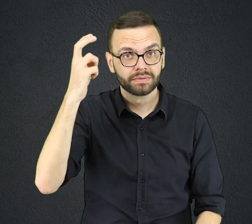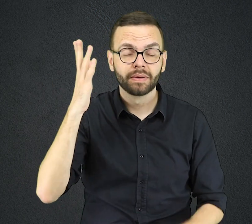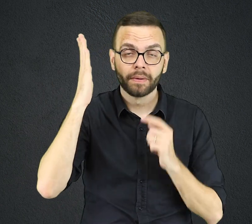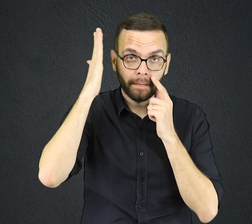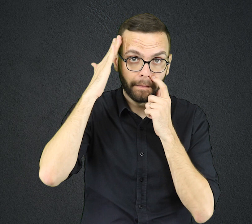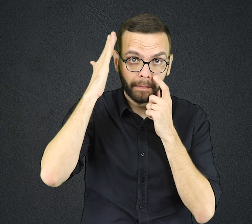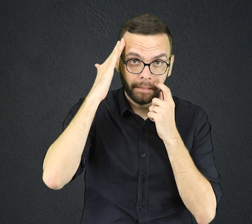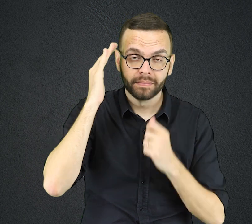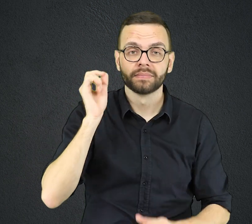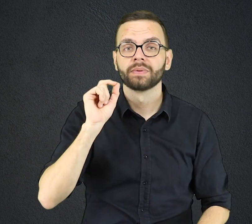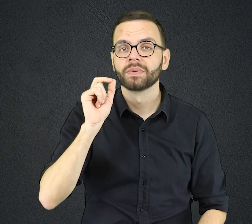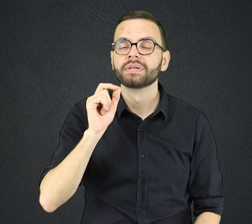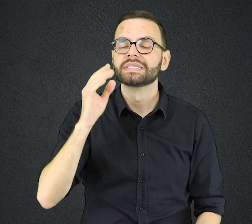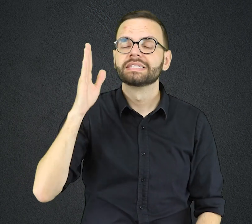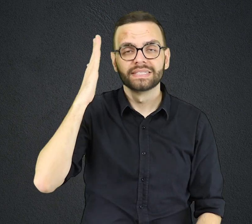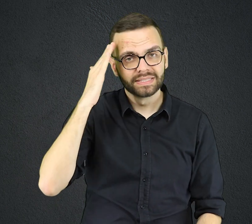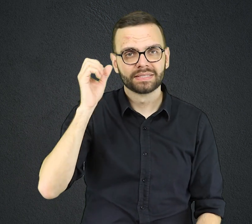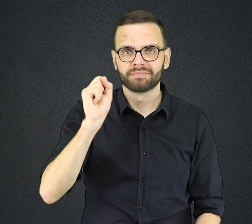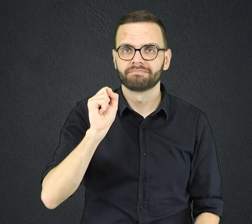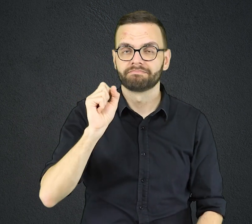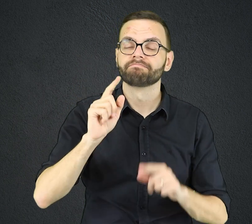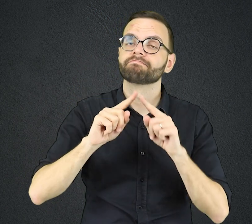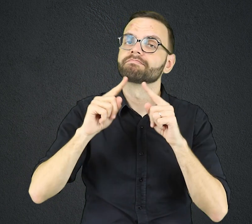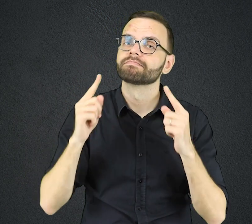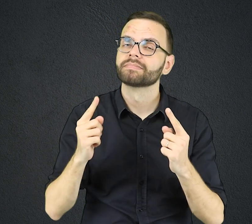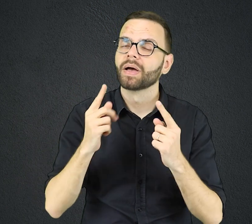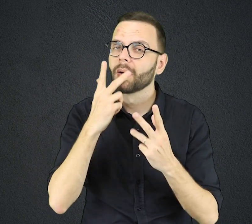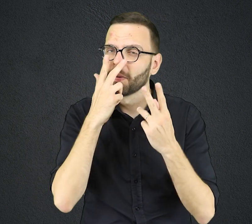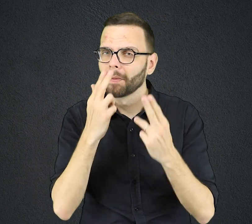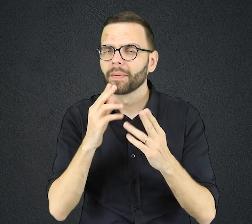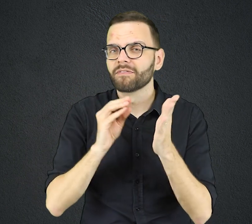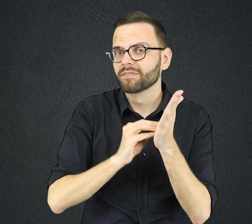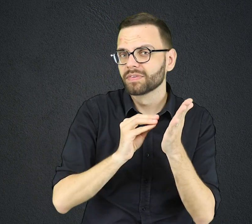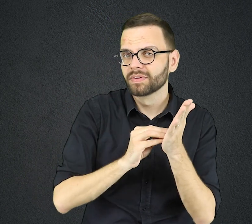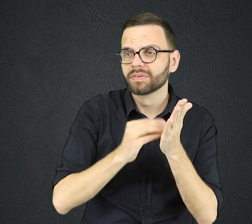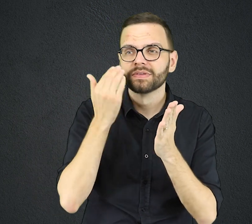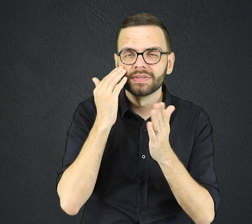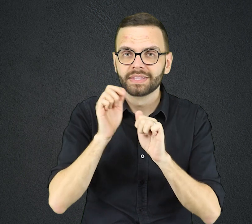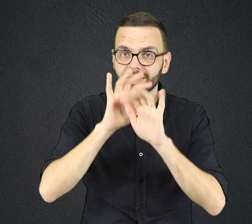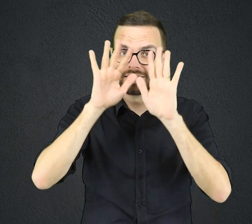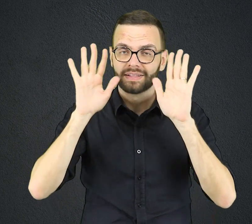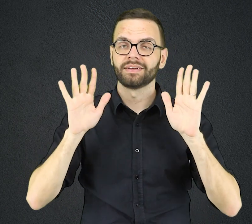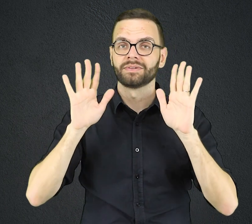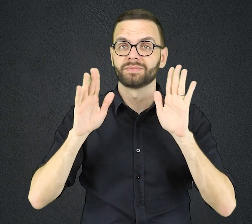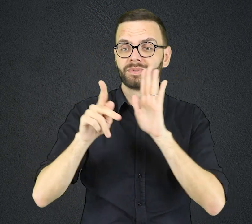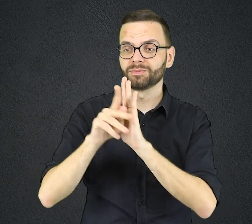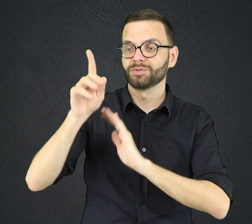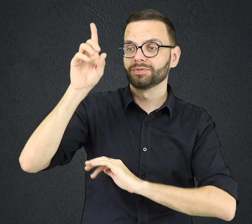vezes reconhecidas até mesmo como sábias, humanamente falando, mas que não alcançam os mistérios de Deus. Na leitura bíblica